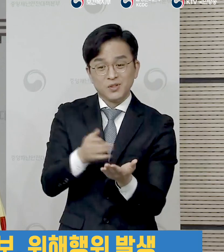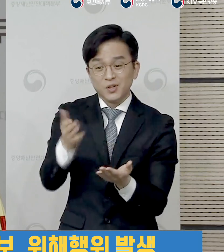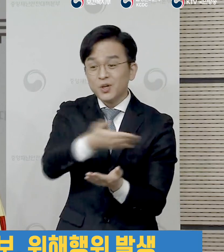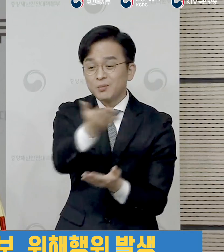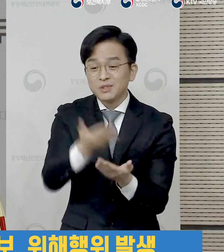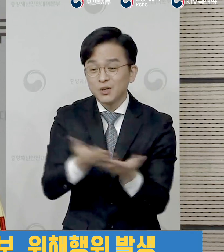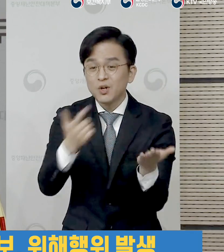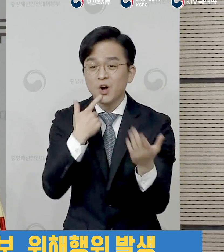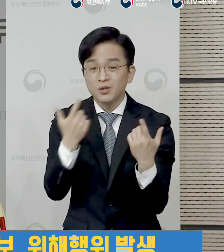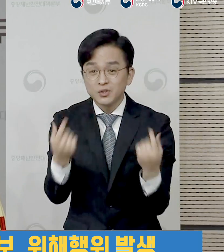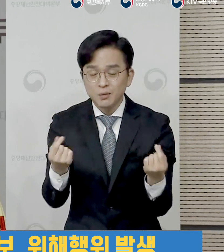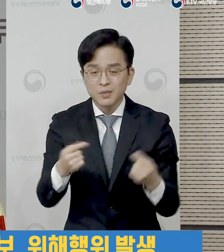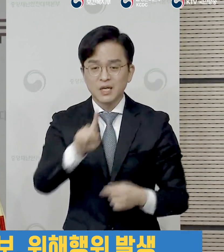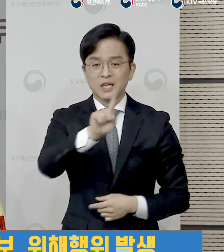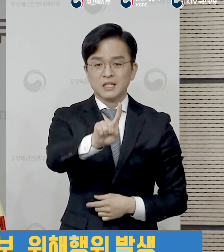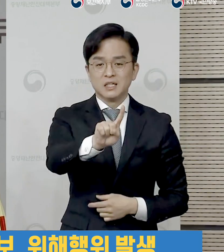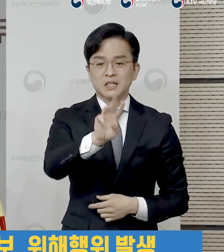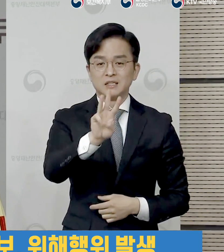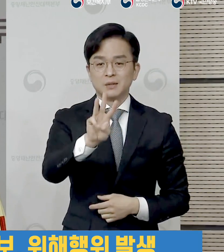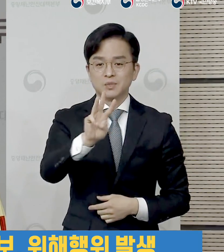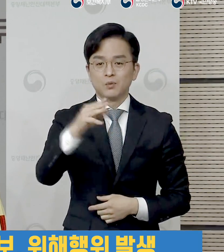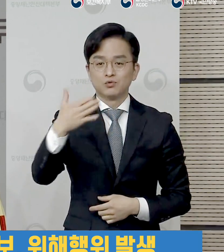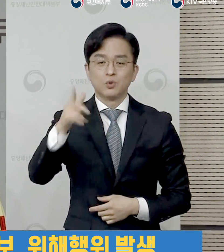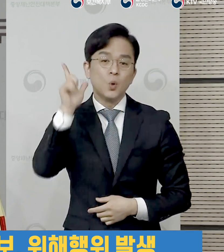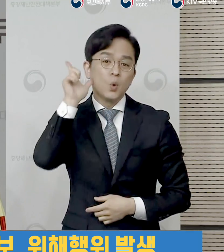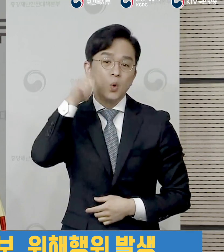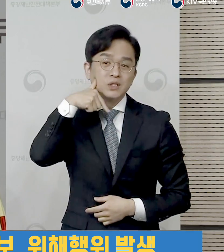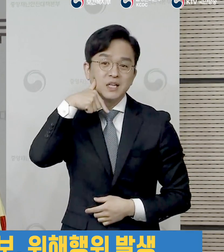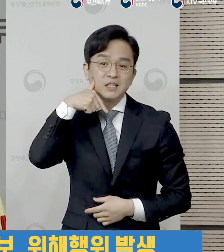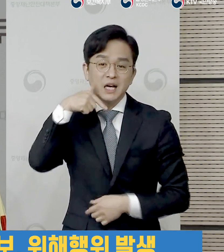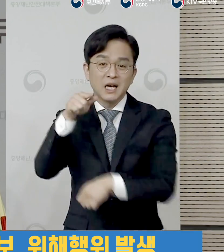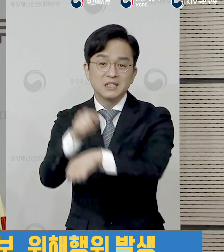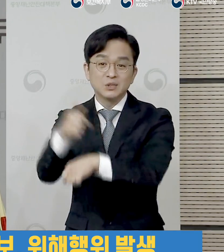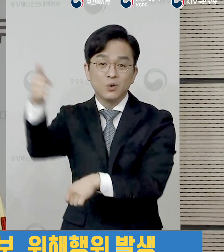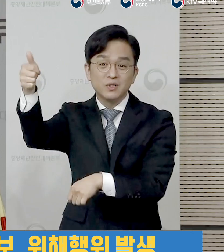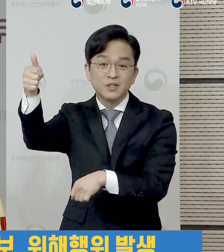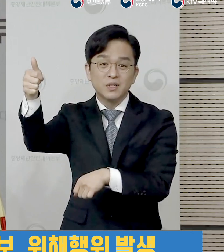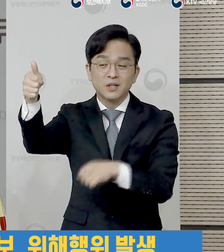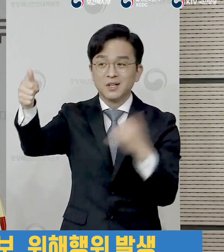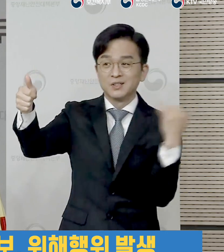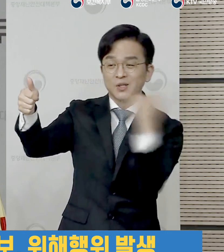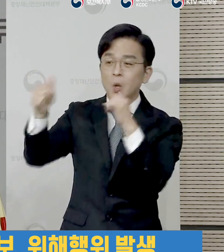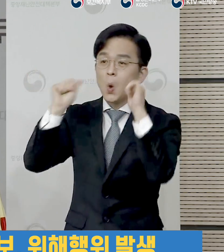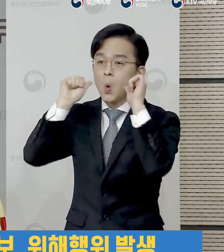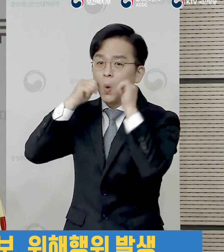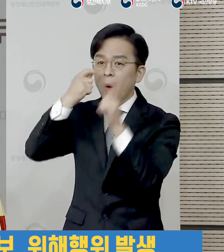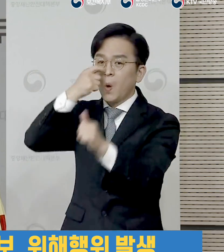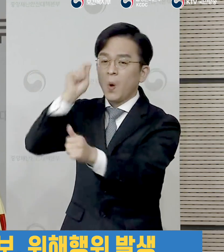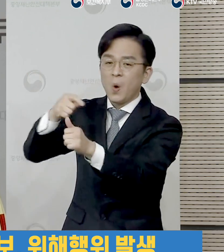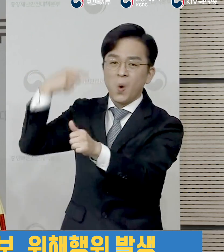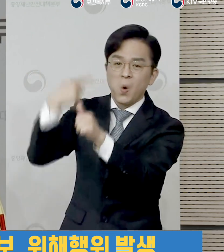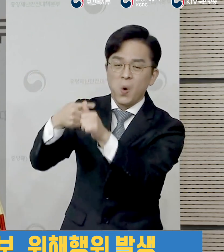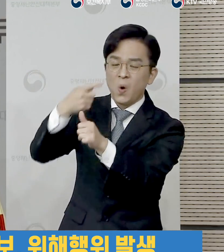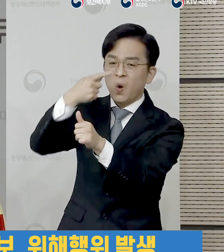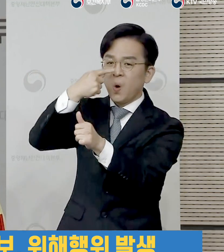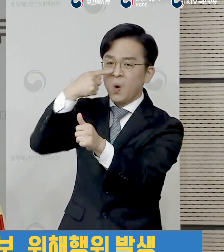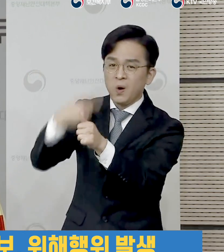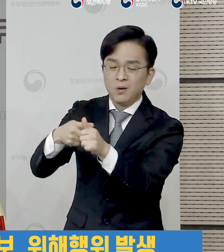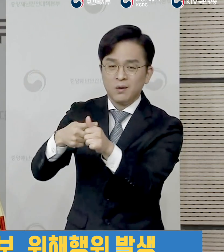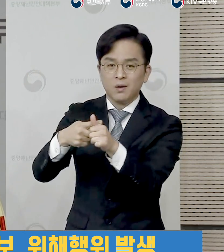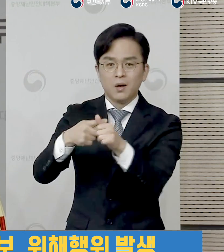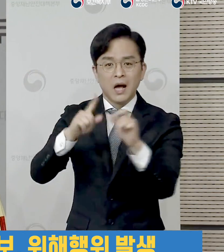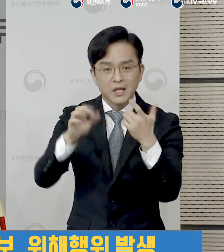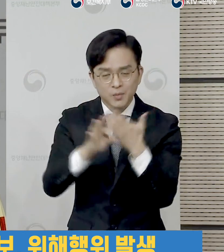있듯이 1339 콜센터 직원들에게 욕을 하거나 대구 의료진의 사기를 저하시키는 거짓